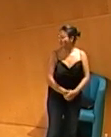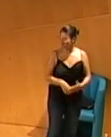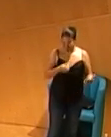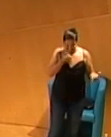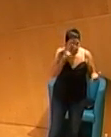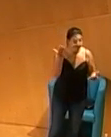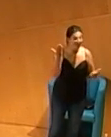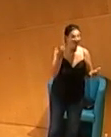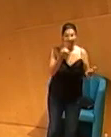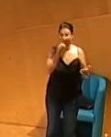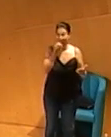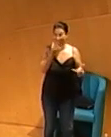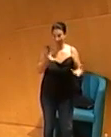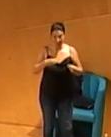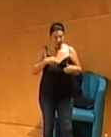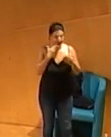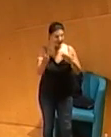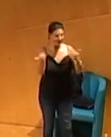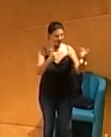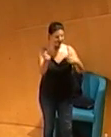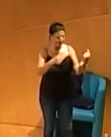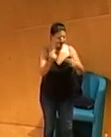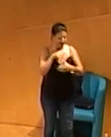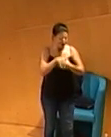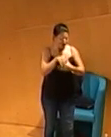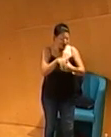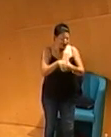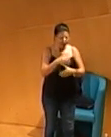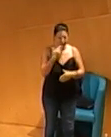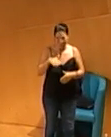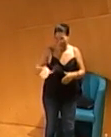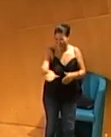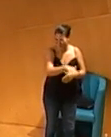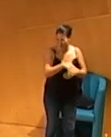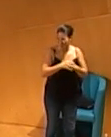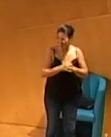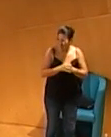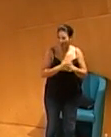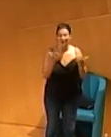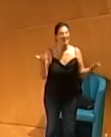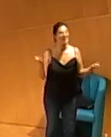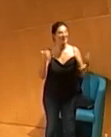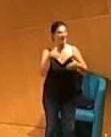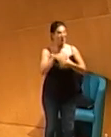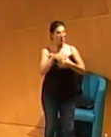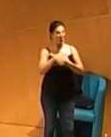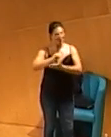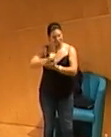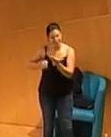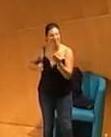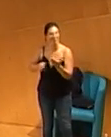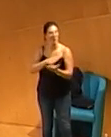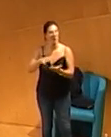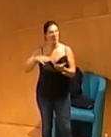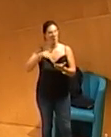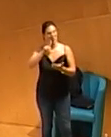Bonsoir à tous et merci d'être présents. Nous nous retrouvons ici par rapport au livre que vient d'écrire Madame